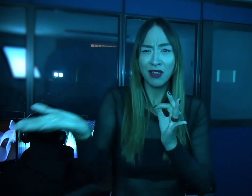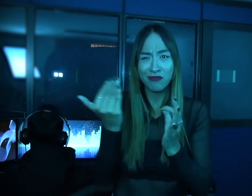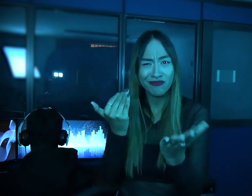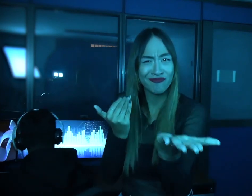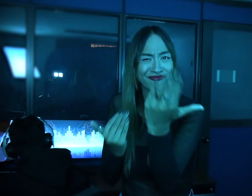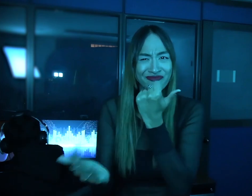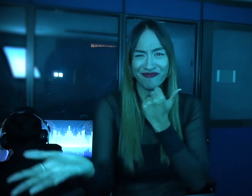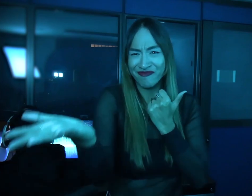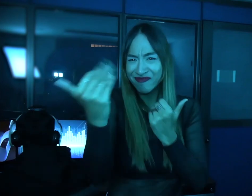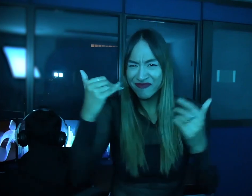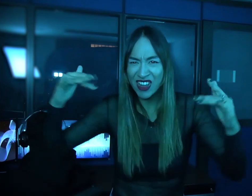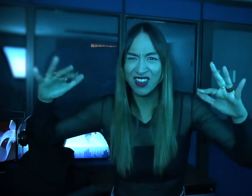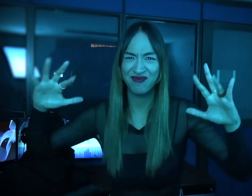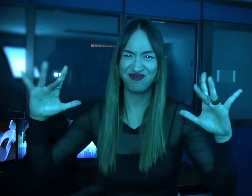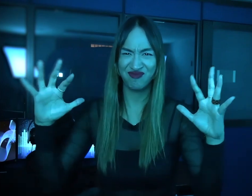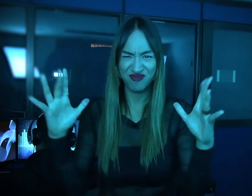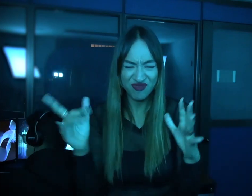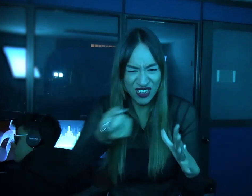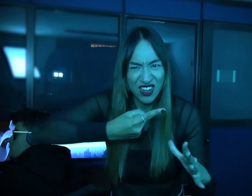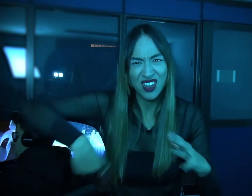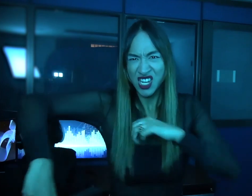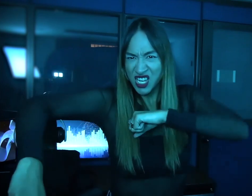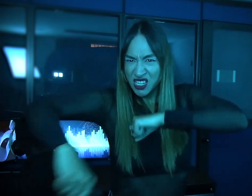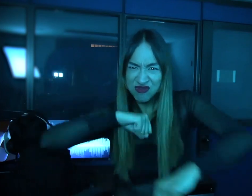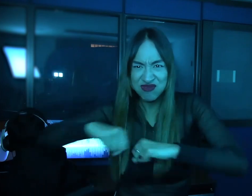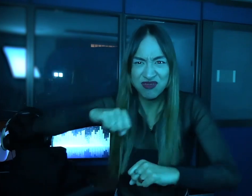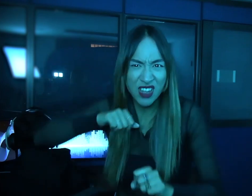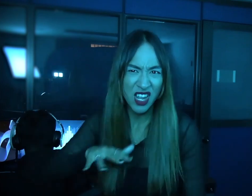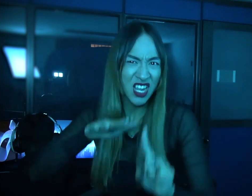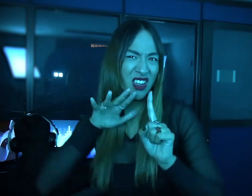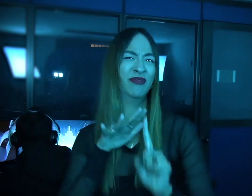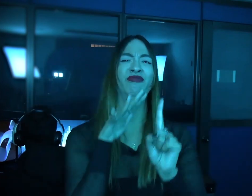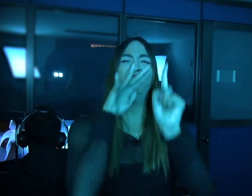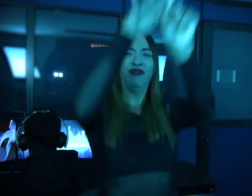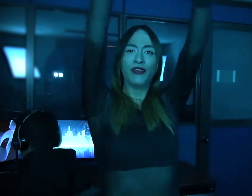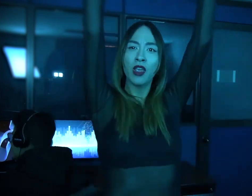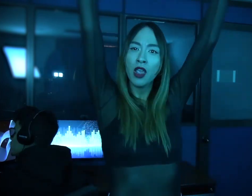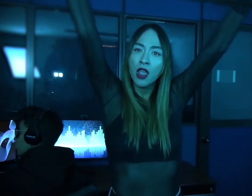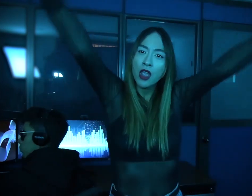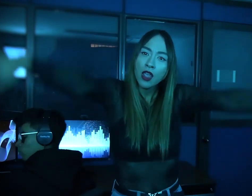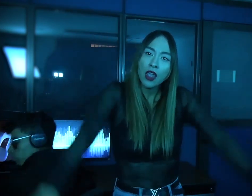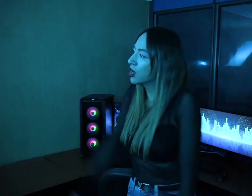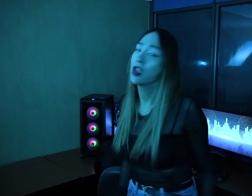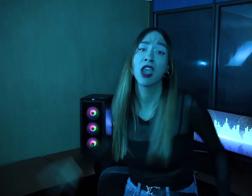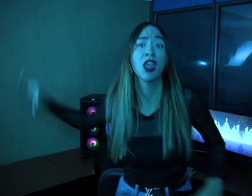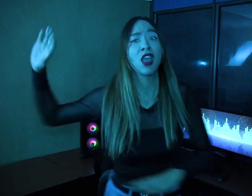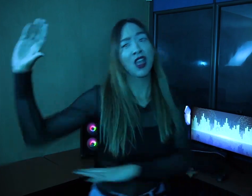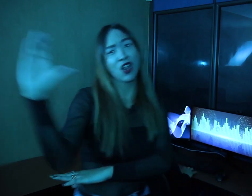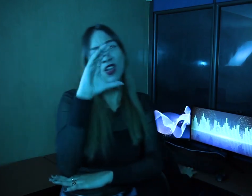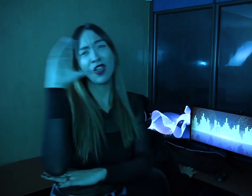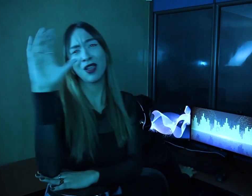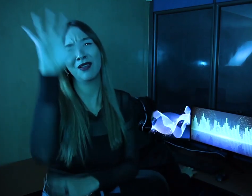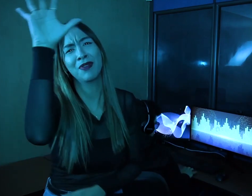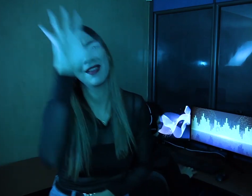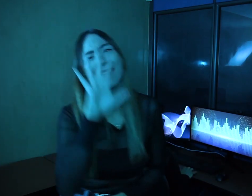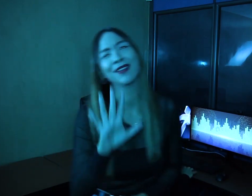esta contienda, unidos con Fenas col seremos infalibles. Los sordos no lloran, los sordos sí